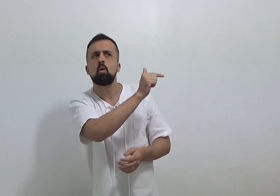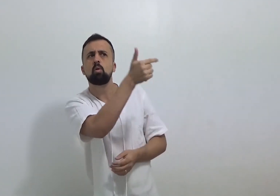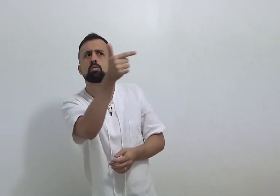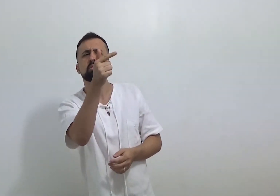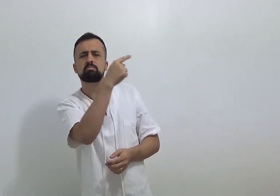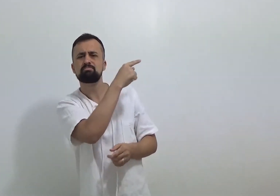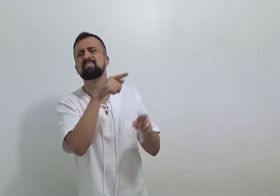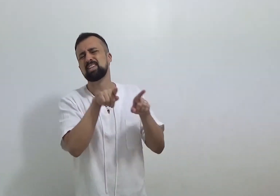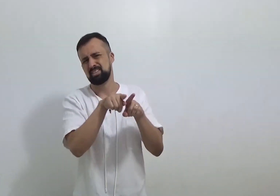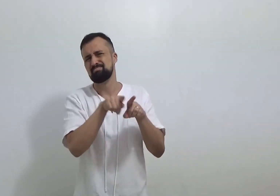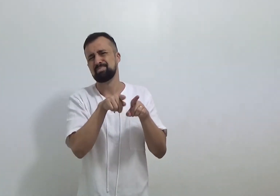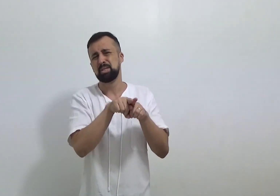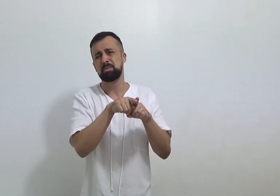As outras atividades